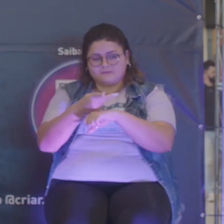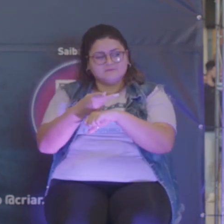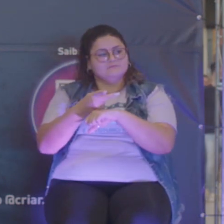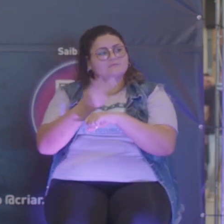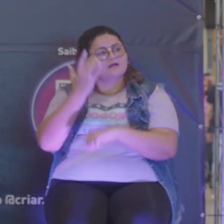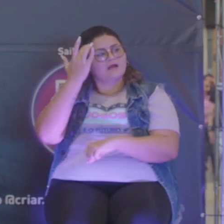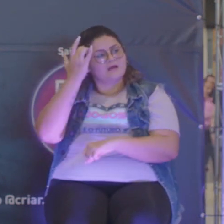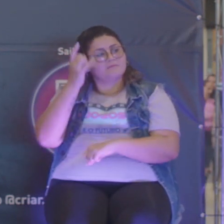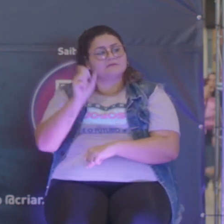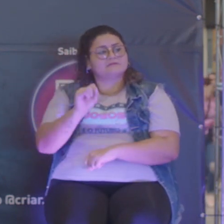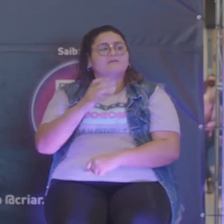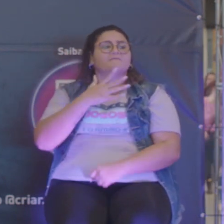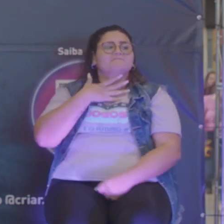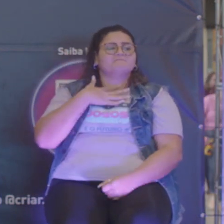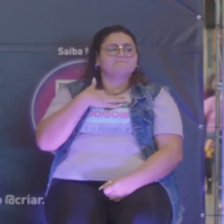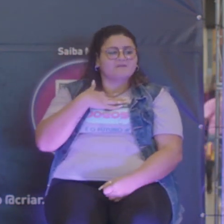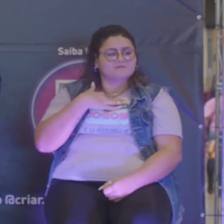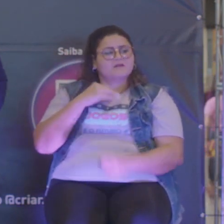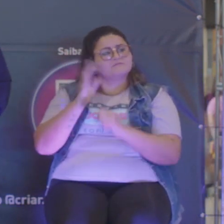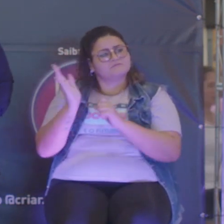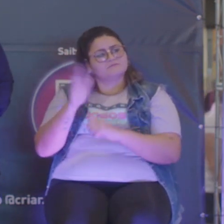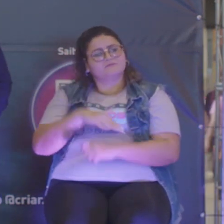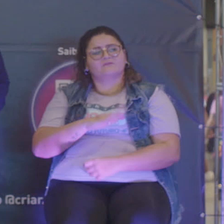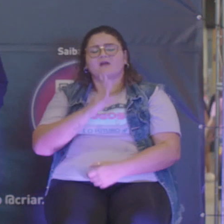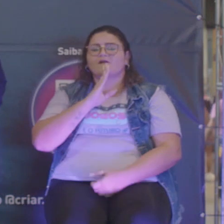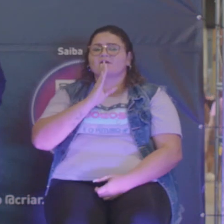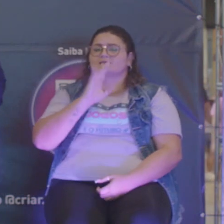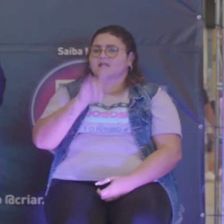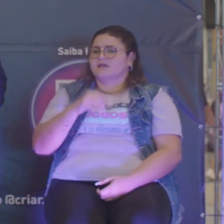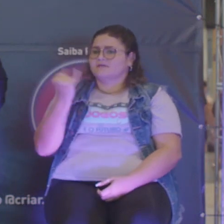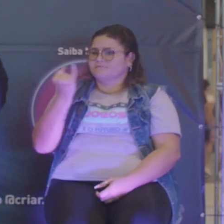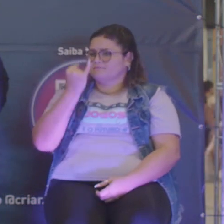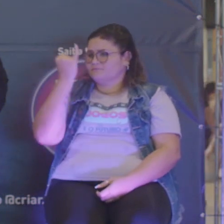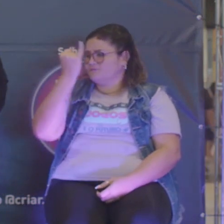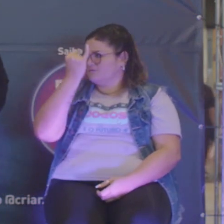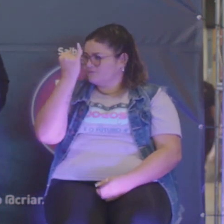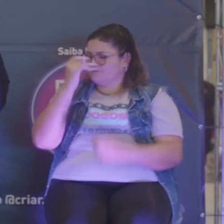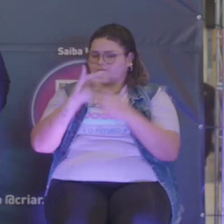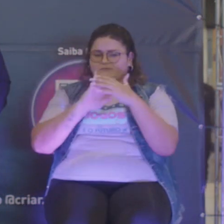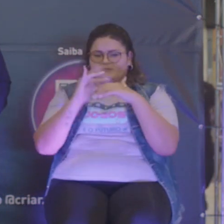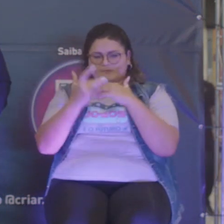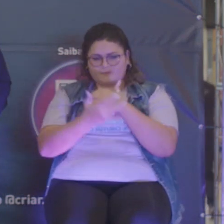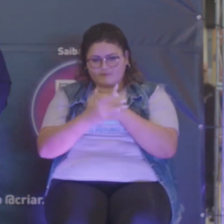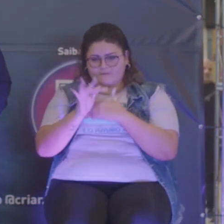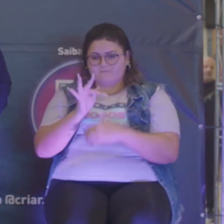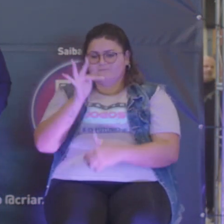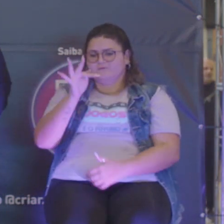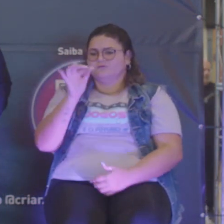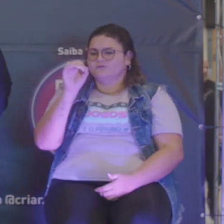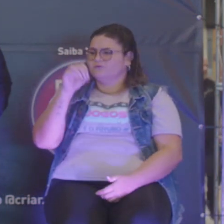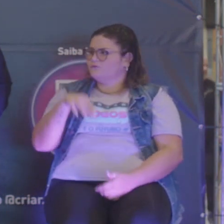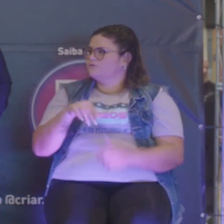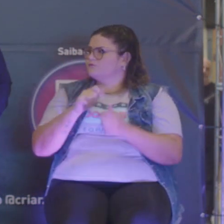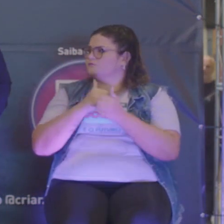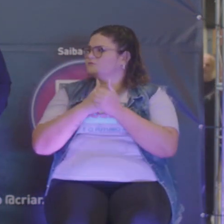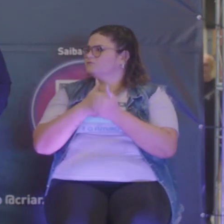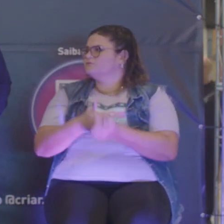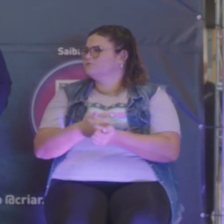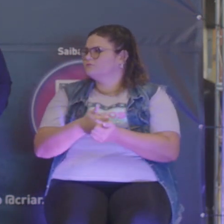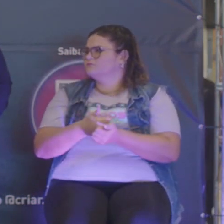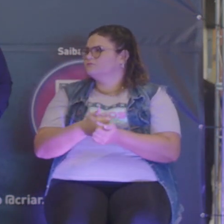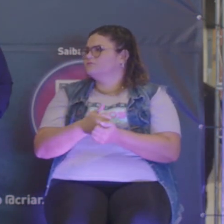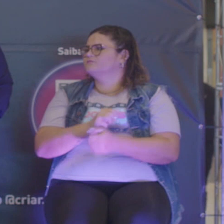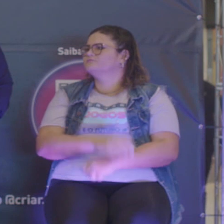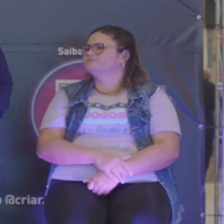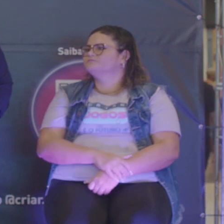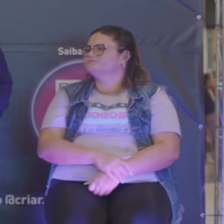tem essa vontade, vem conhecer. É muito importante. Sigam também nas redes sociais, o Futuro On. E me sigam também nas redes sociais, depois eu vou